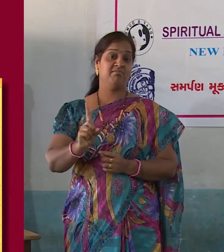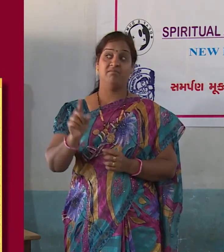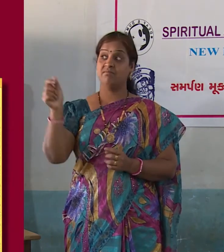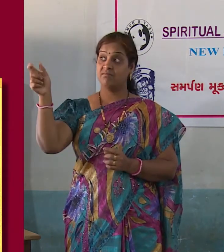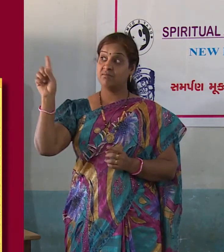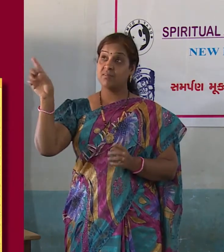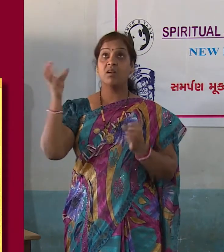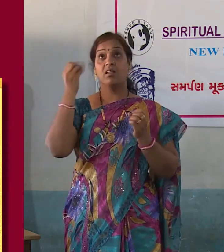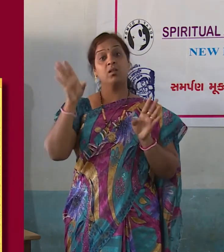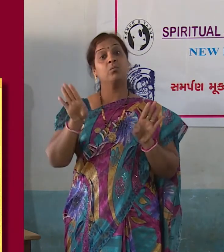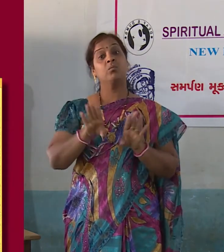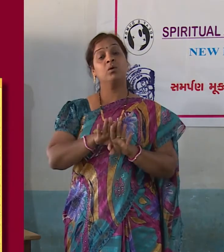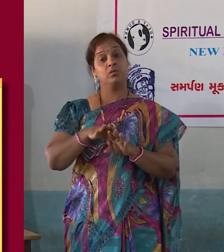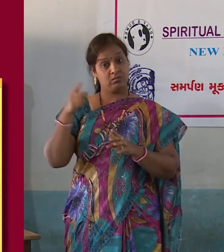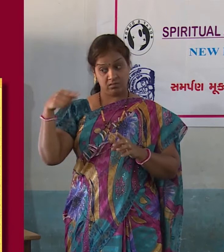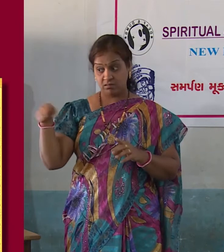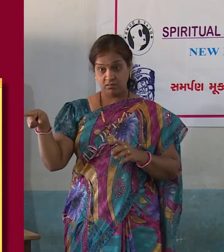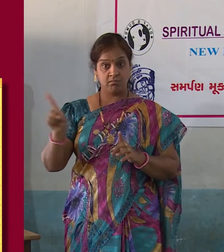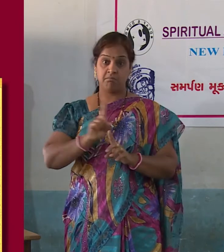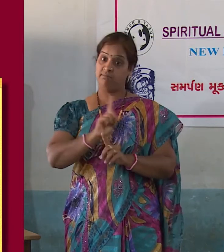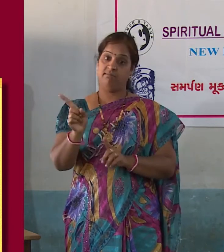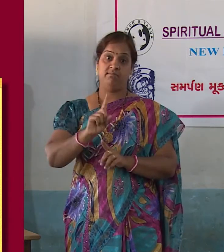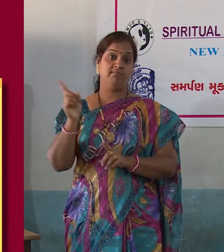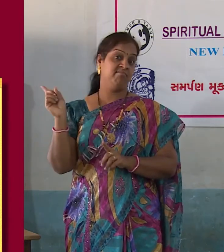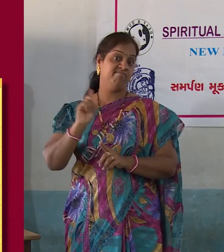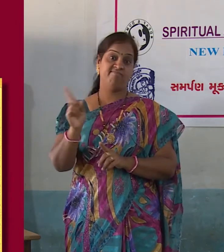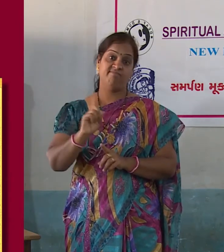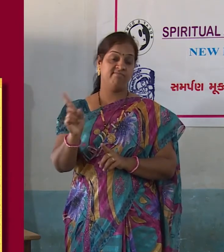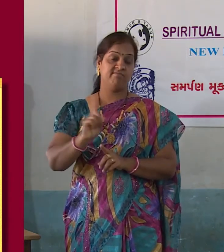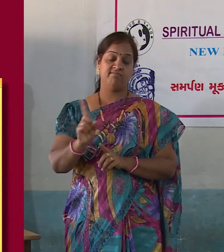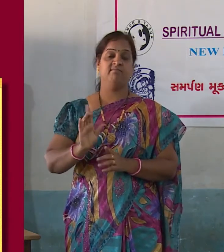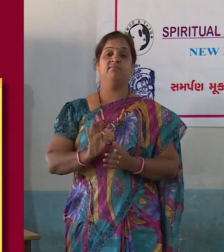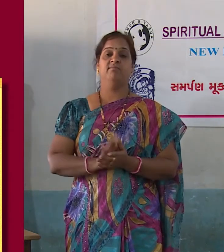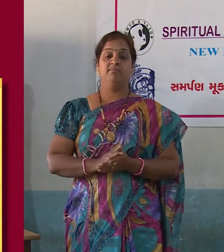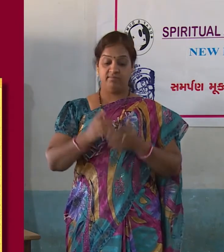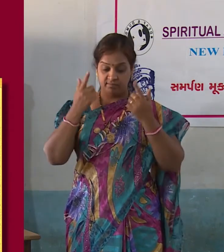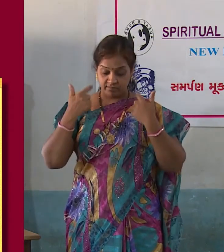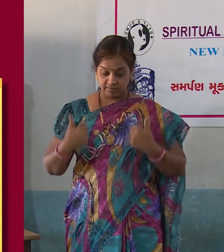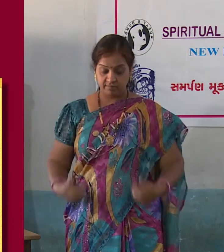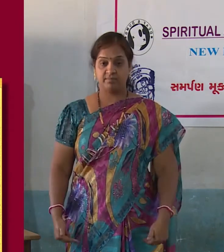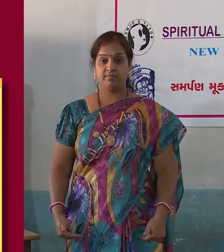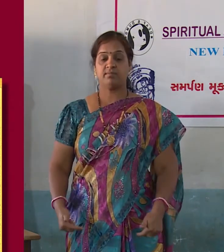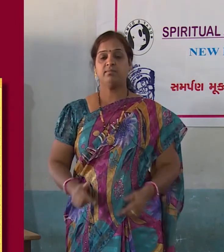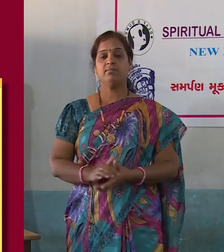सारा रिकॉर्ड संस्कारों का आत्मा के अंदर भरा हुआ है, लेकिन जब वो